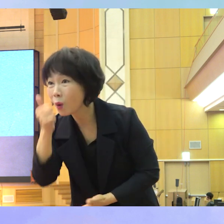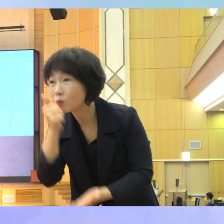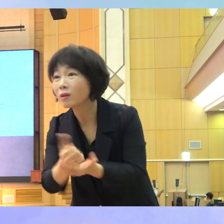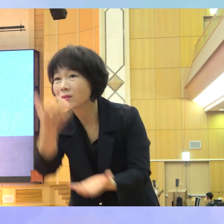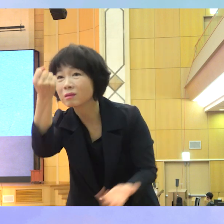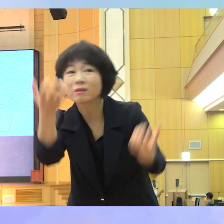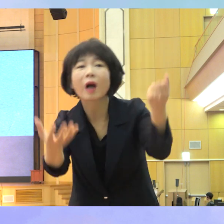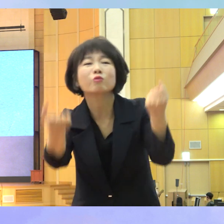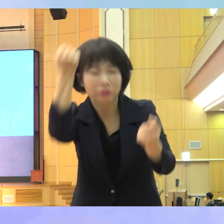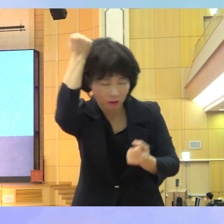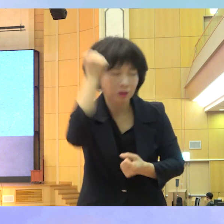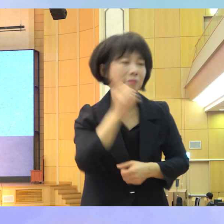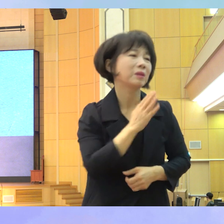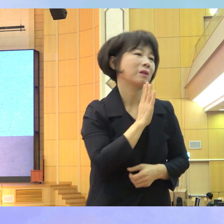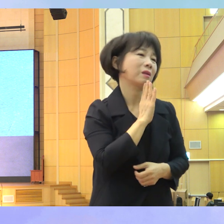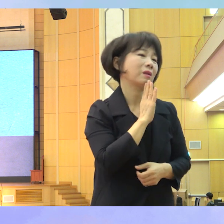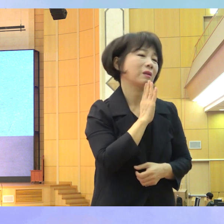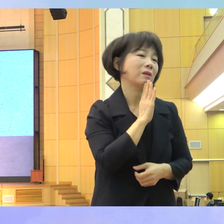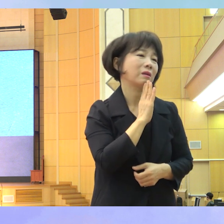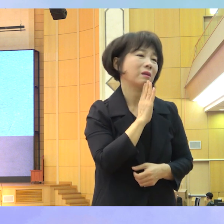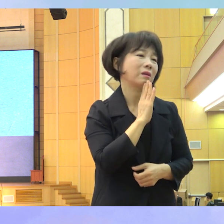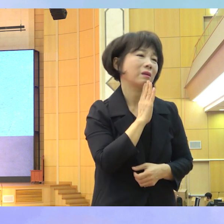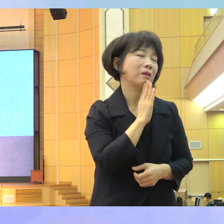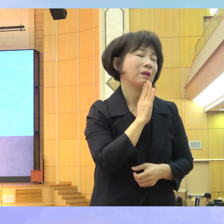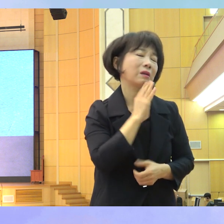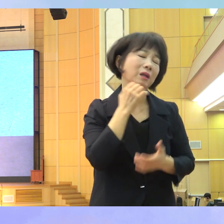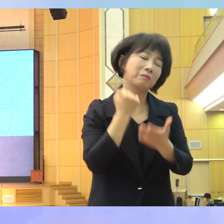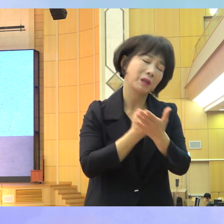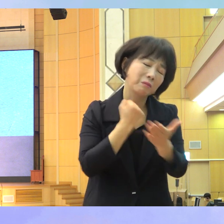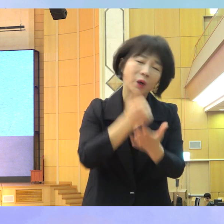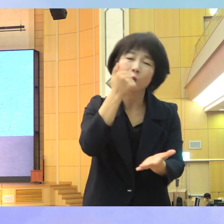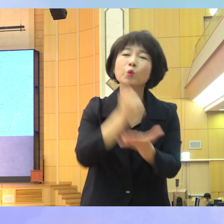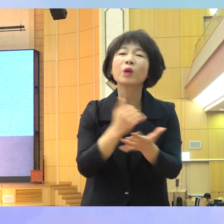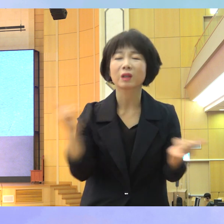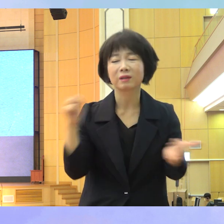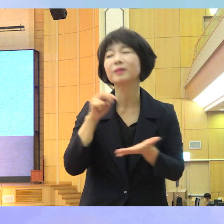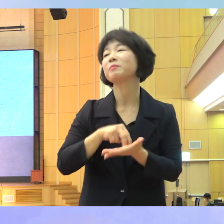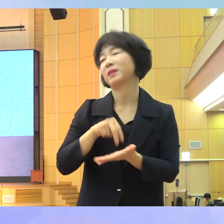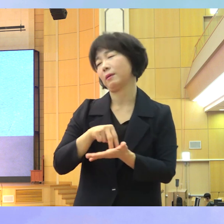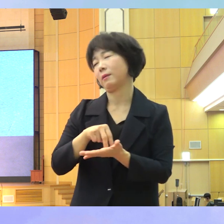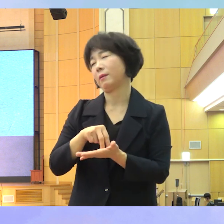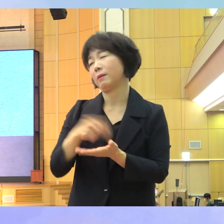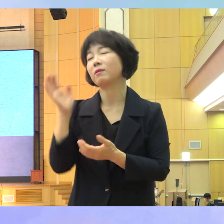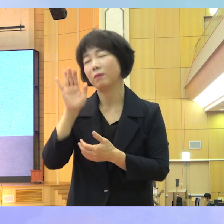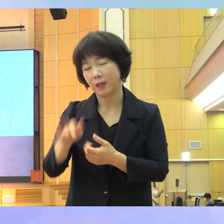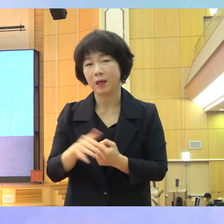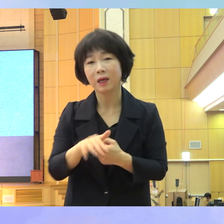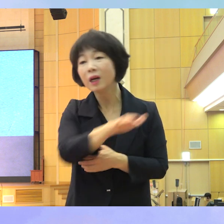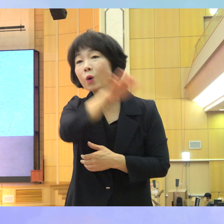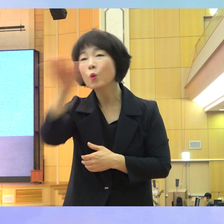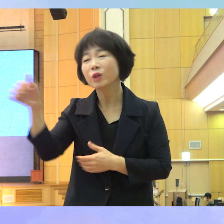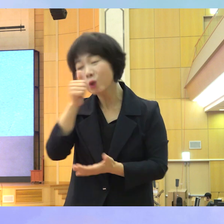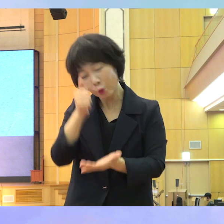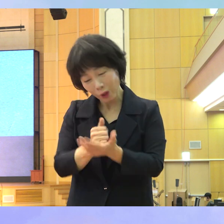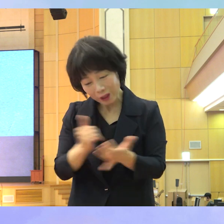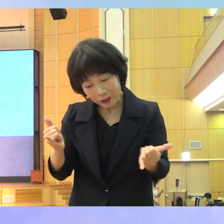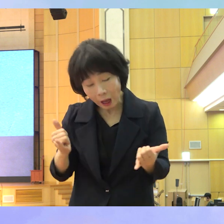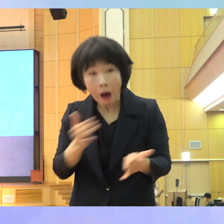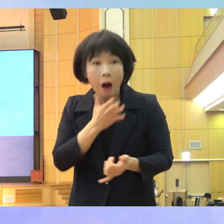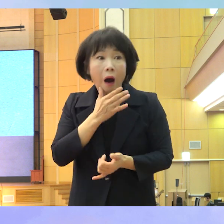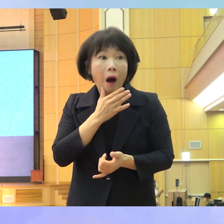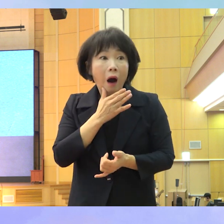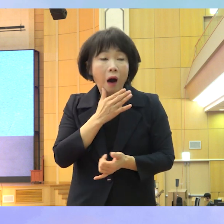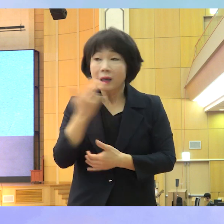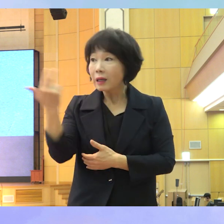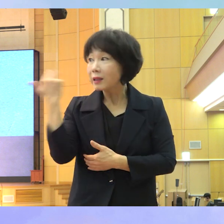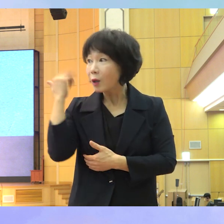하나님의 말씀적으로 보나 이거는 죄인인 건 맞습니다. 그런데 그런 아무것도 아닌 우리를 가지고